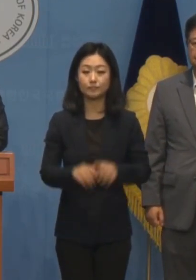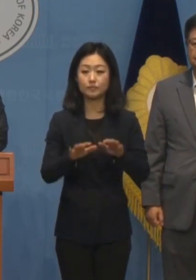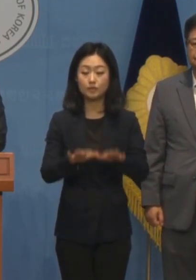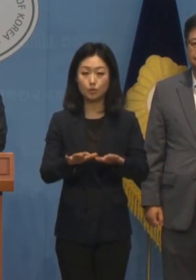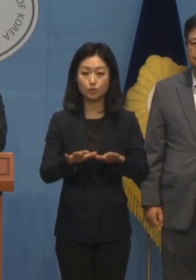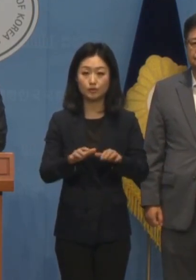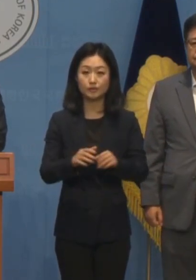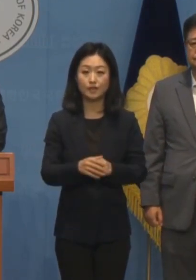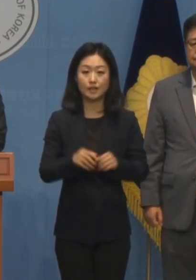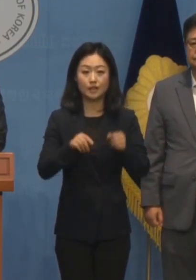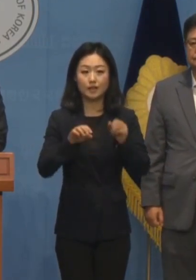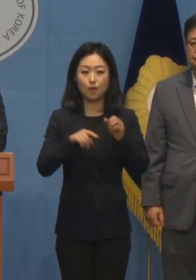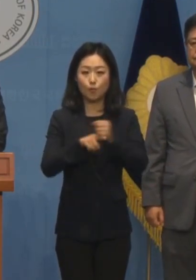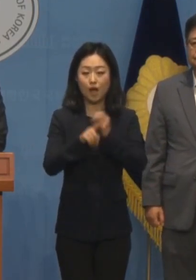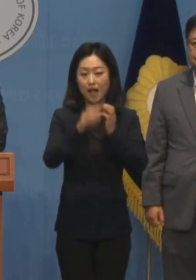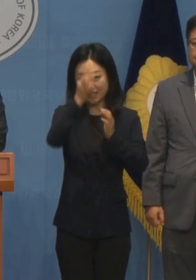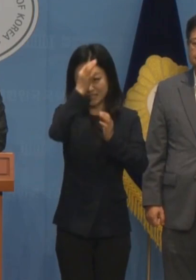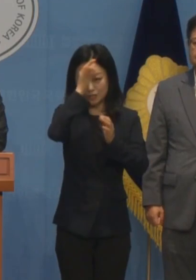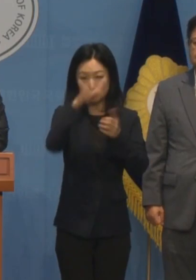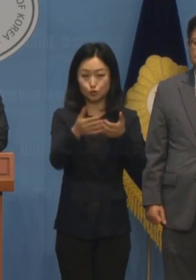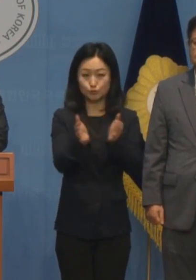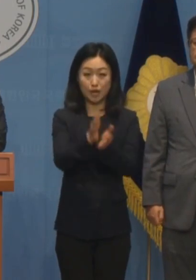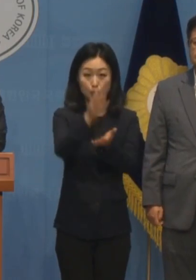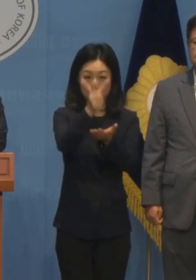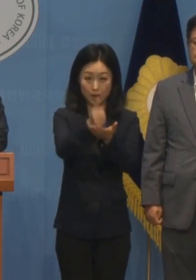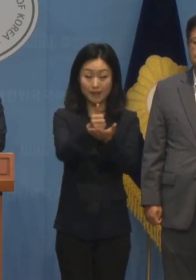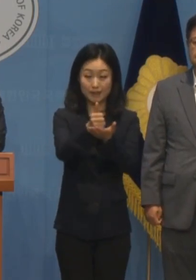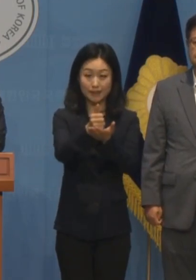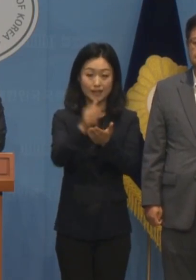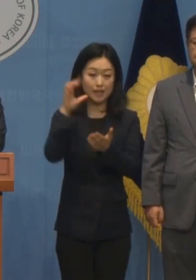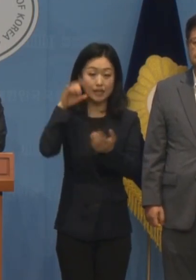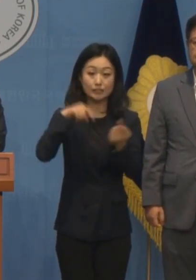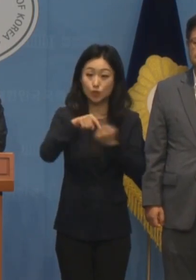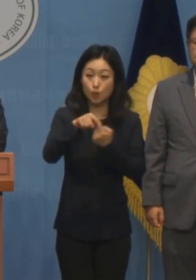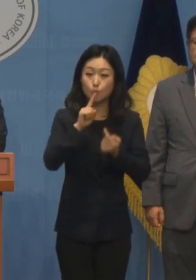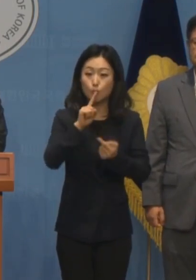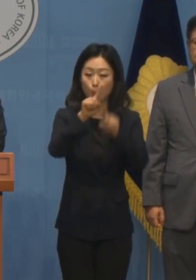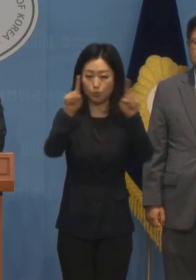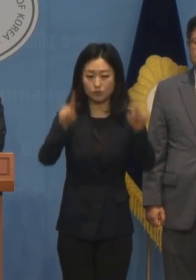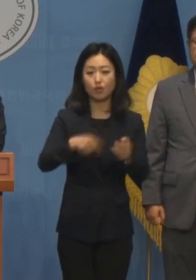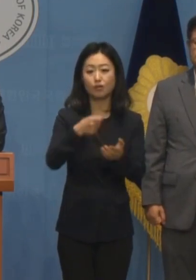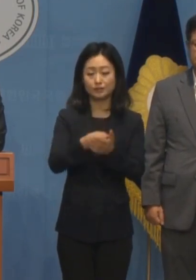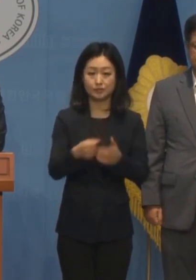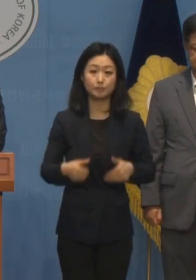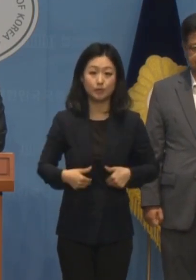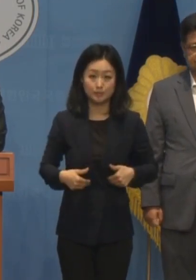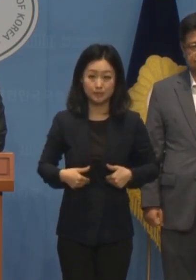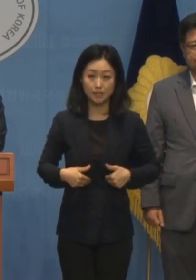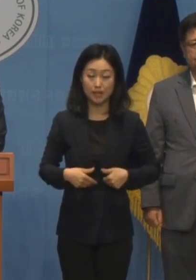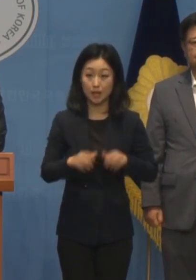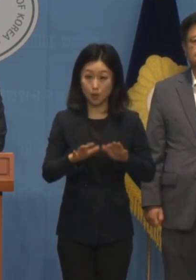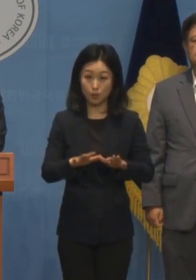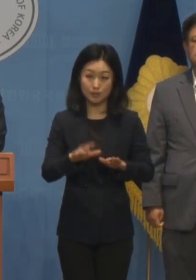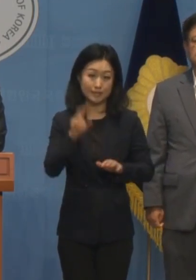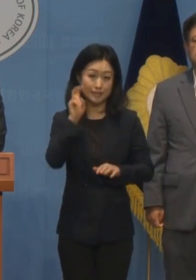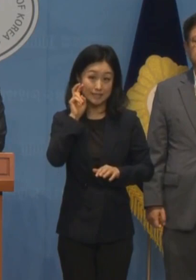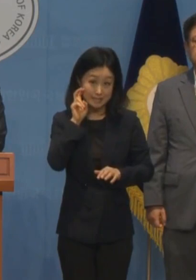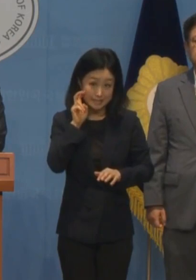오늘이 유상인 과학기술정보통신부 장관 후보자 인사청문보고서 채택 시한입니다. 오늘이